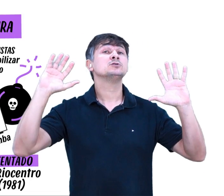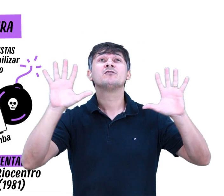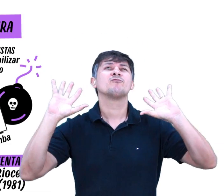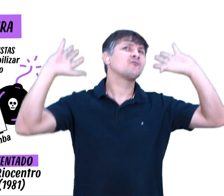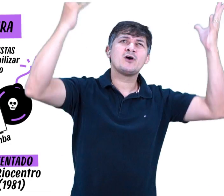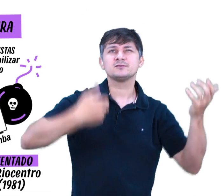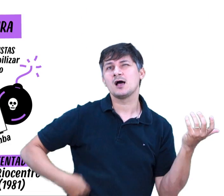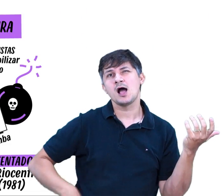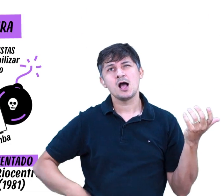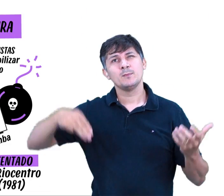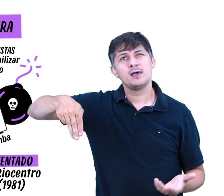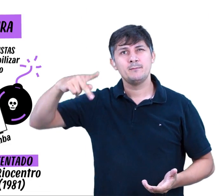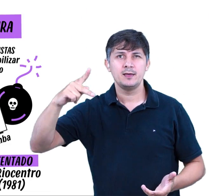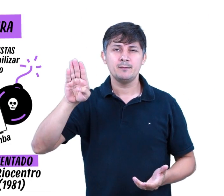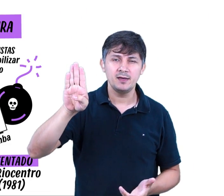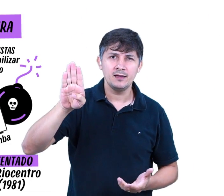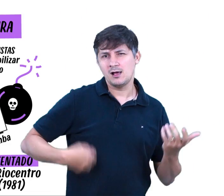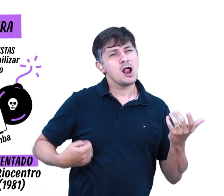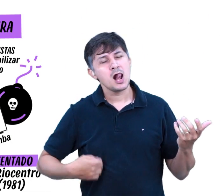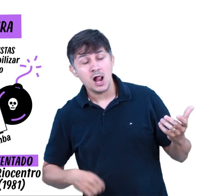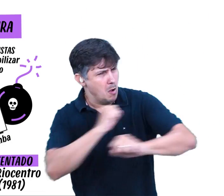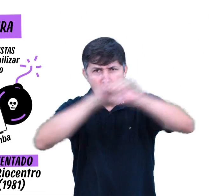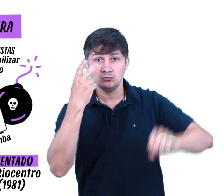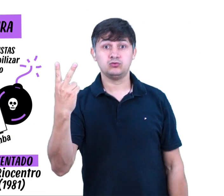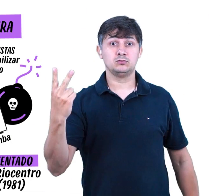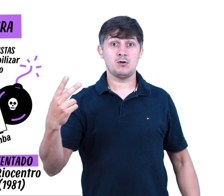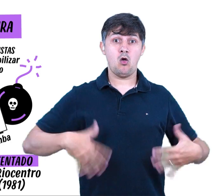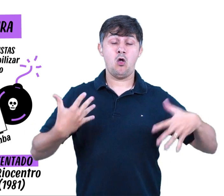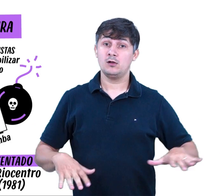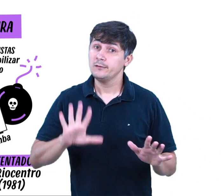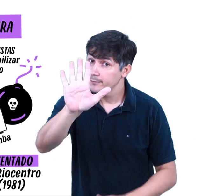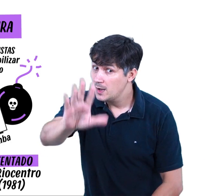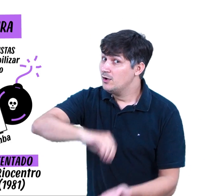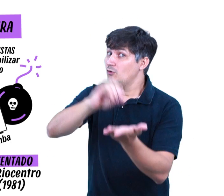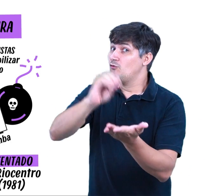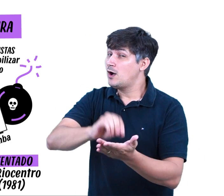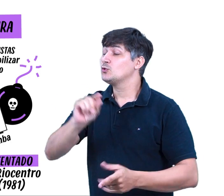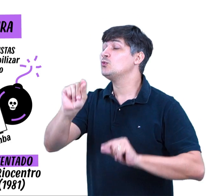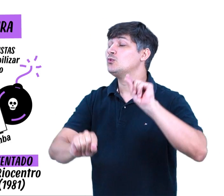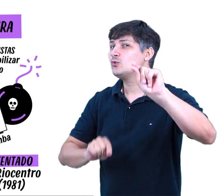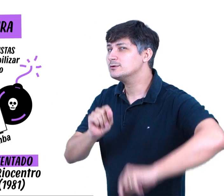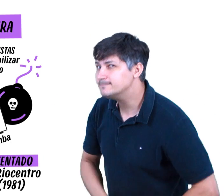Trabalhador. Mas além disso tudo, faltava uma coisa. Duvido você adivinhar o que é. Duvido. Acertou quem falou